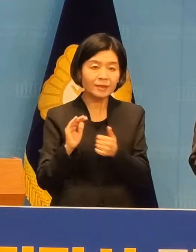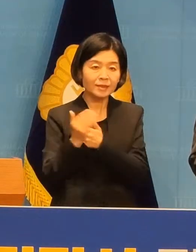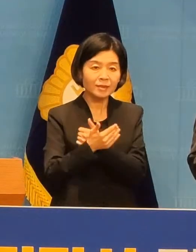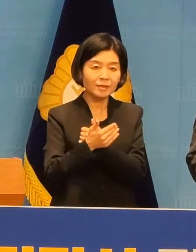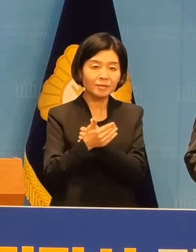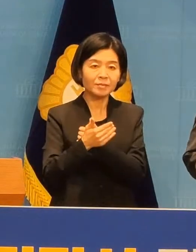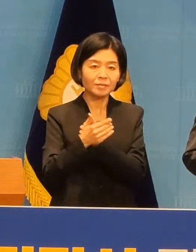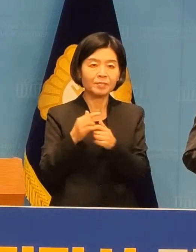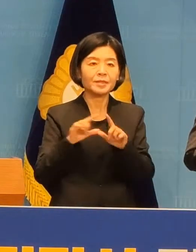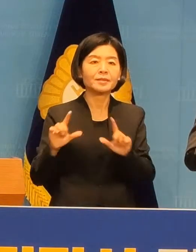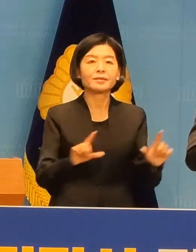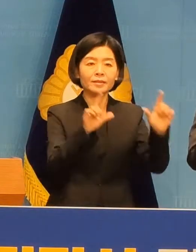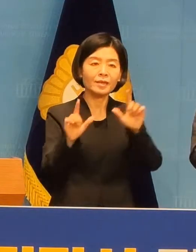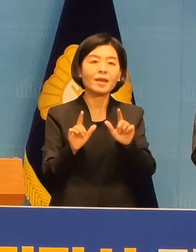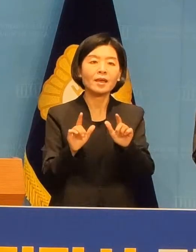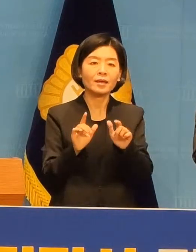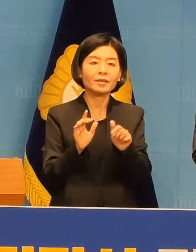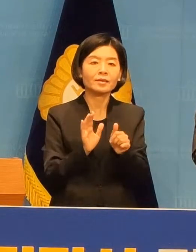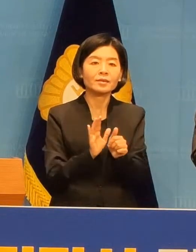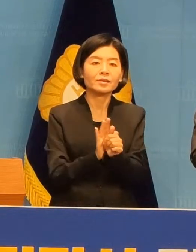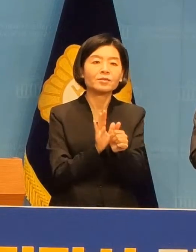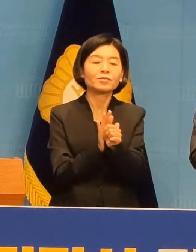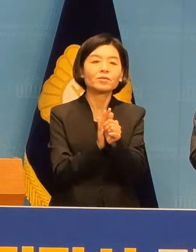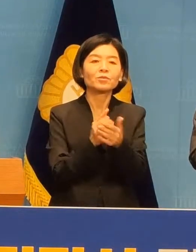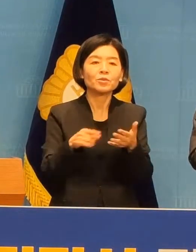민생실천위원회 을지로위원장 민병덕입니다.